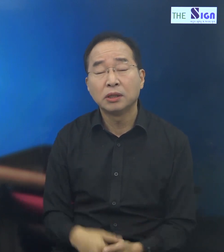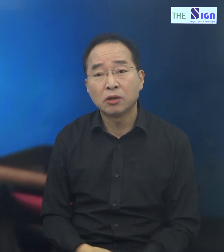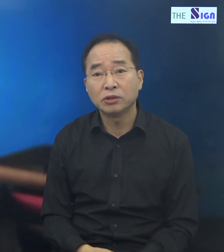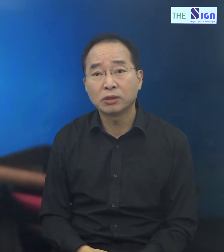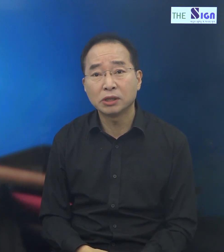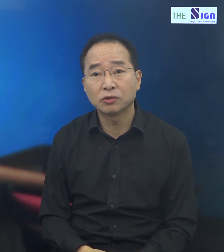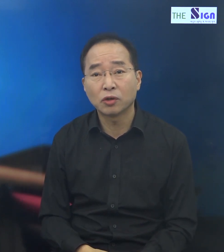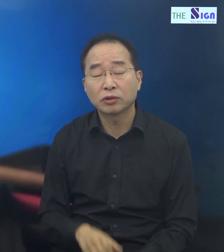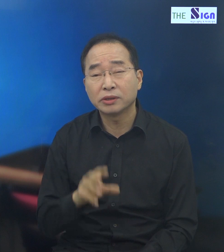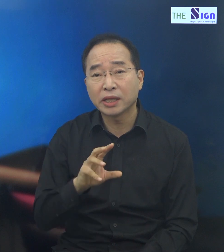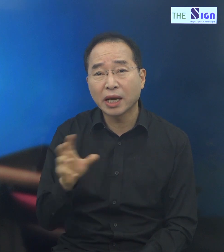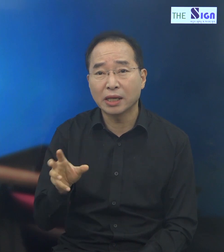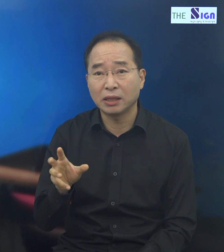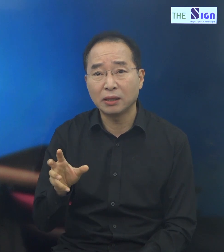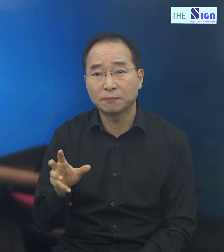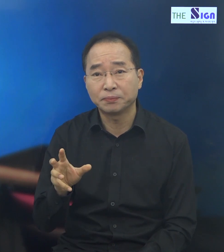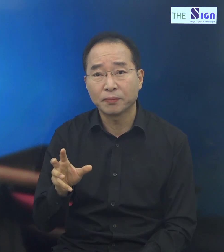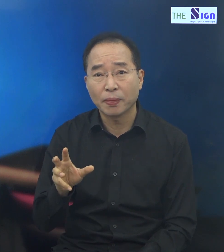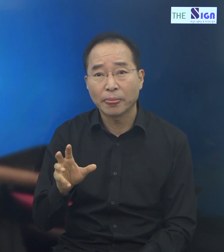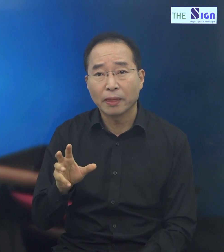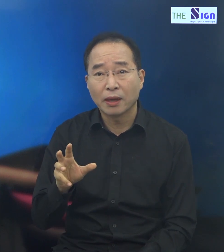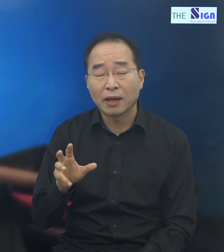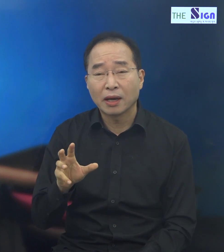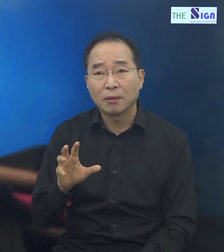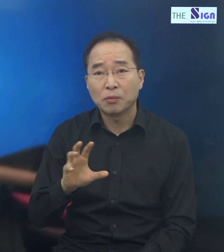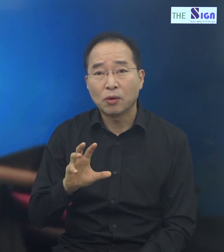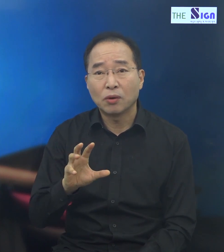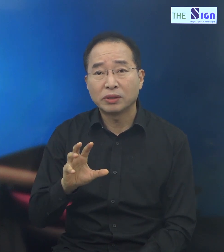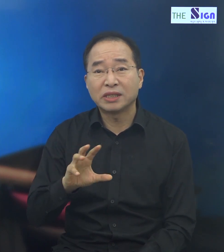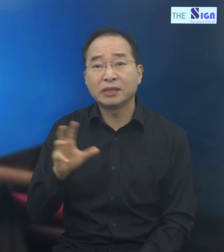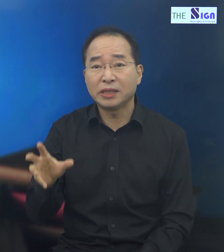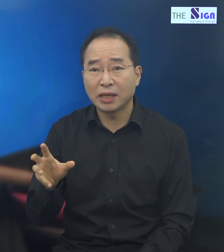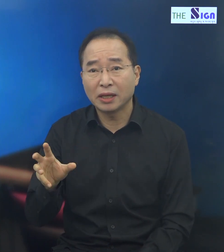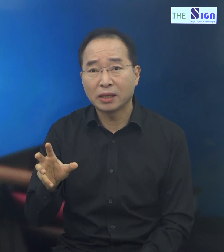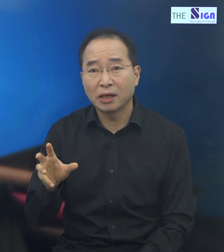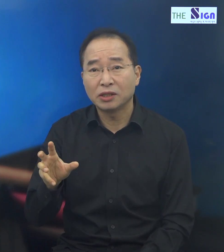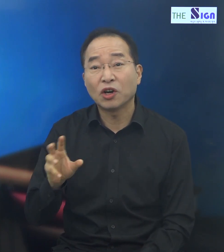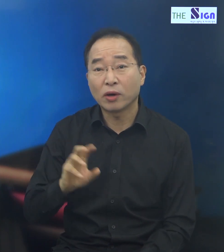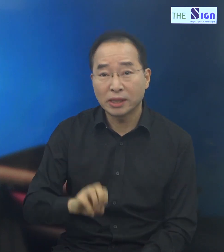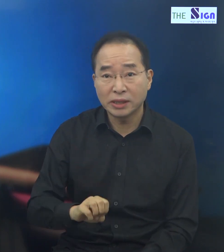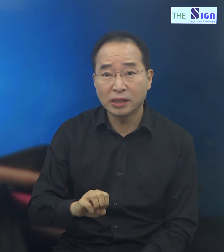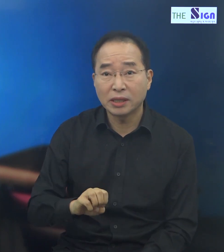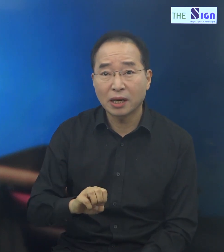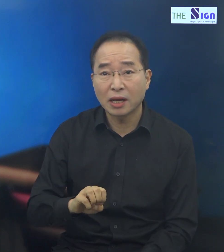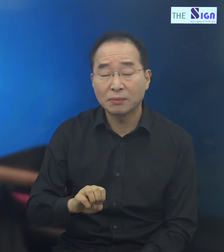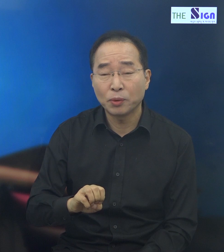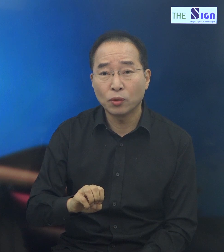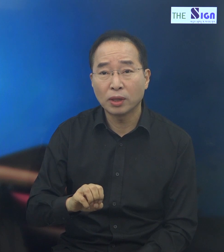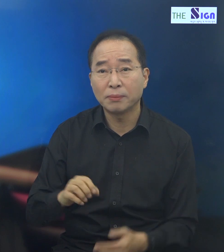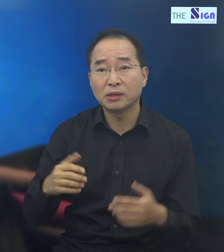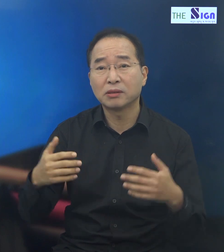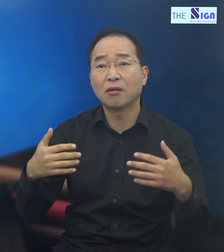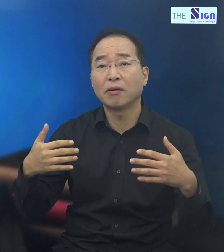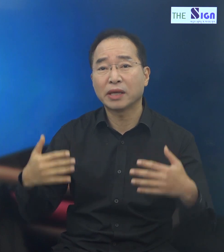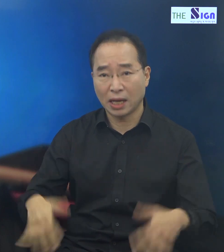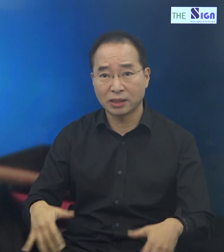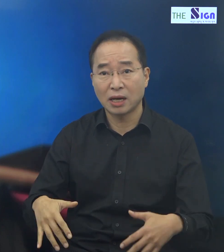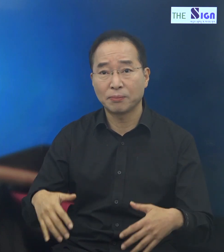이런 형식으로 어떤 색깔이 뭐 짙은 색이 아니라 연한 색이다라는 표현하면서 약하다라는